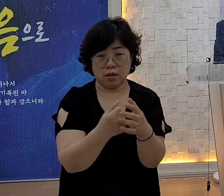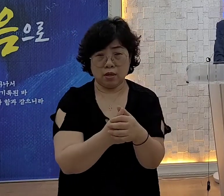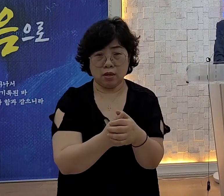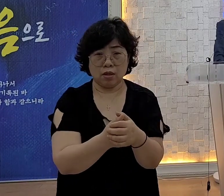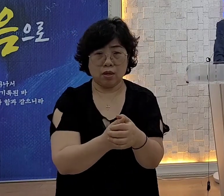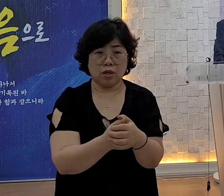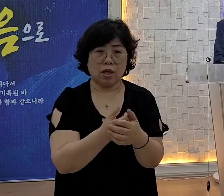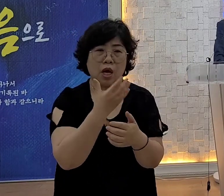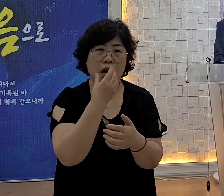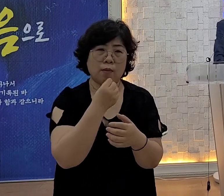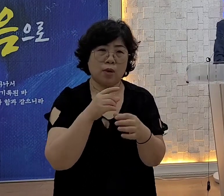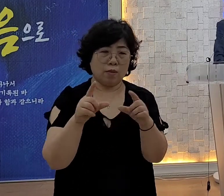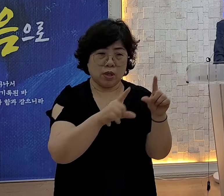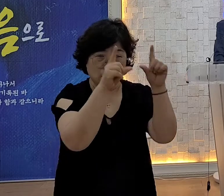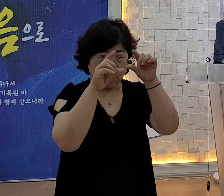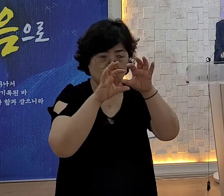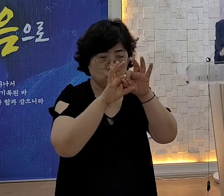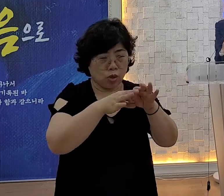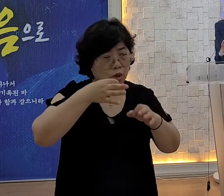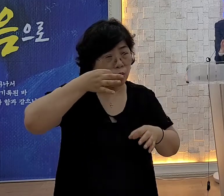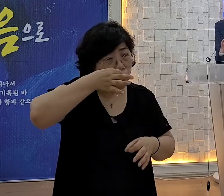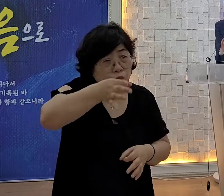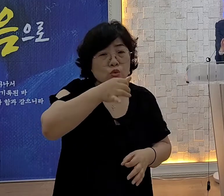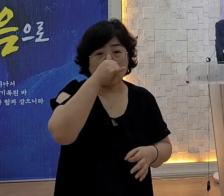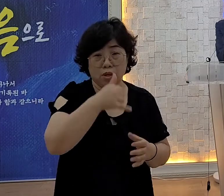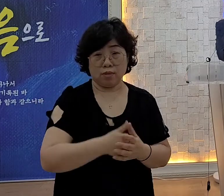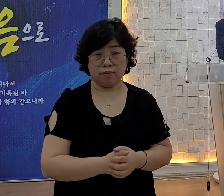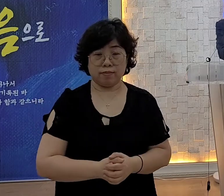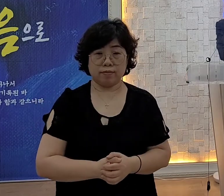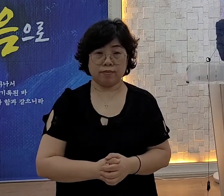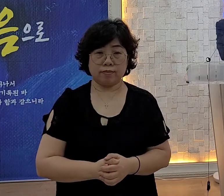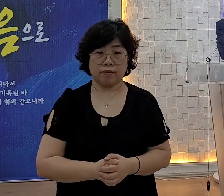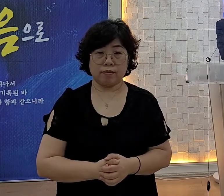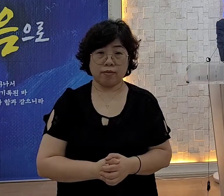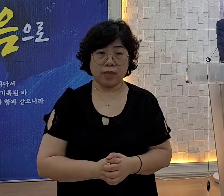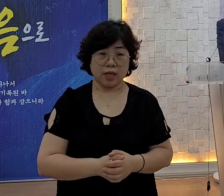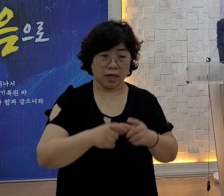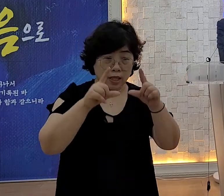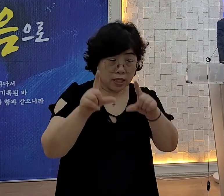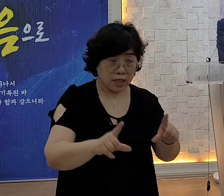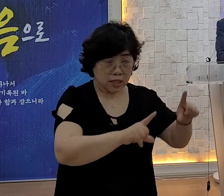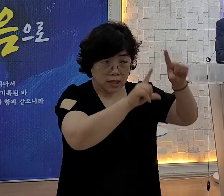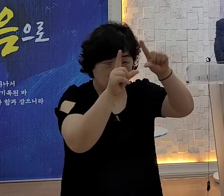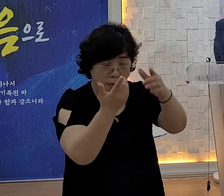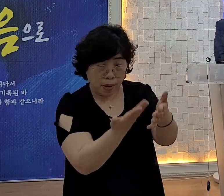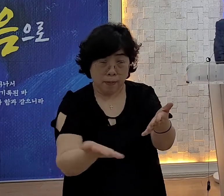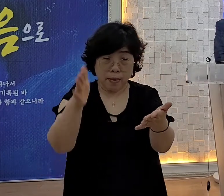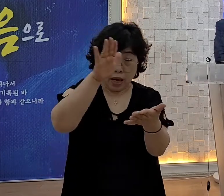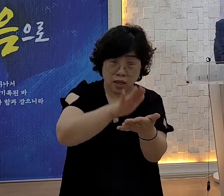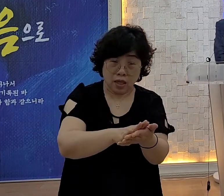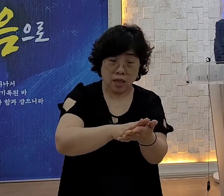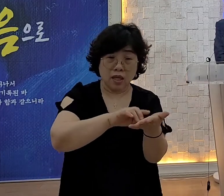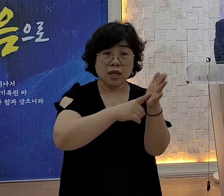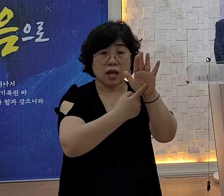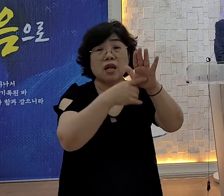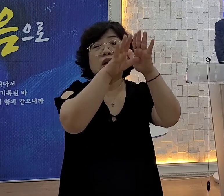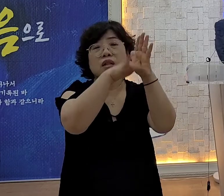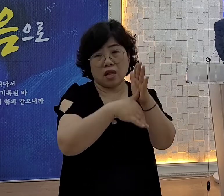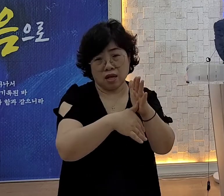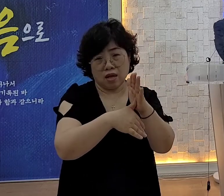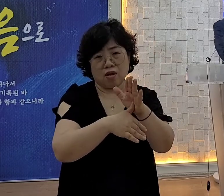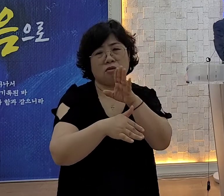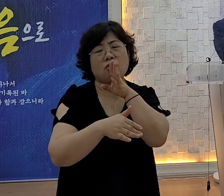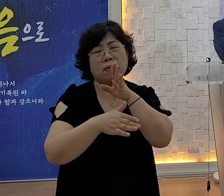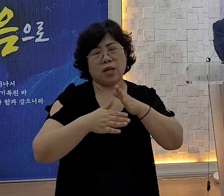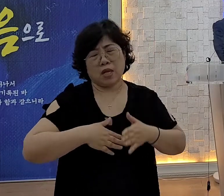아브라함이 보여주었다라는 것이죠. 여러분, 이 삶의 대전환이 일어날 그때야 비로소 정말